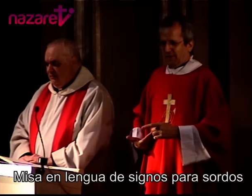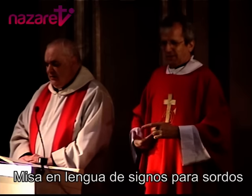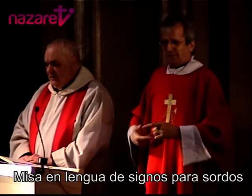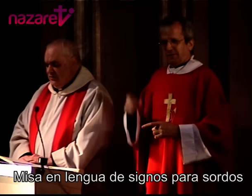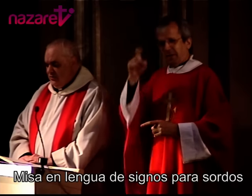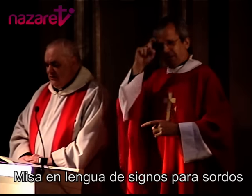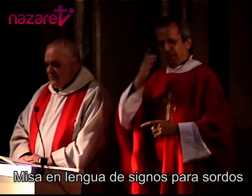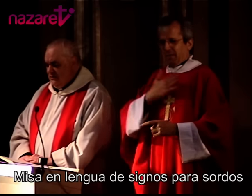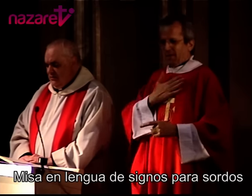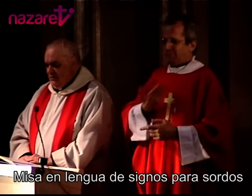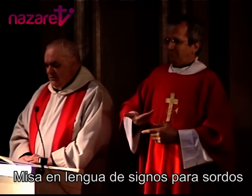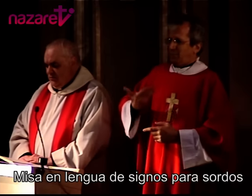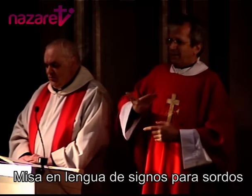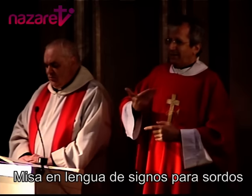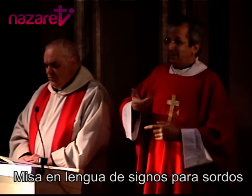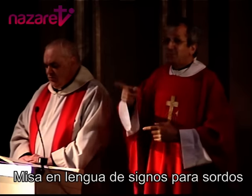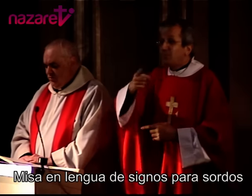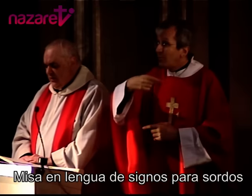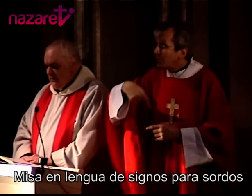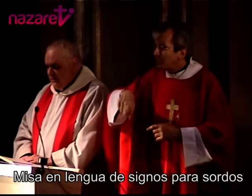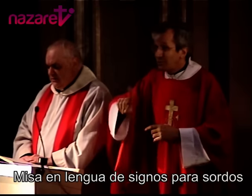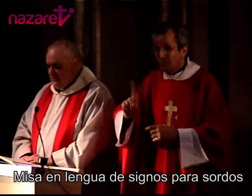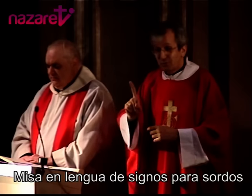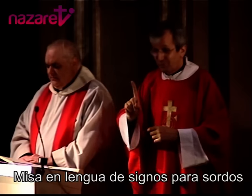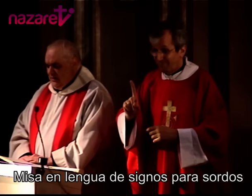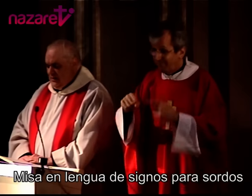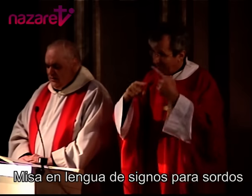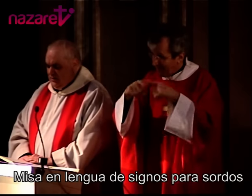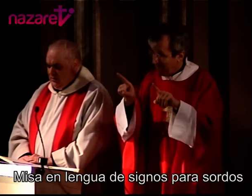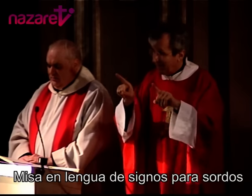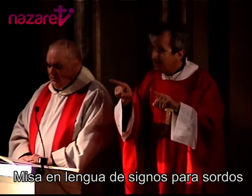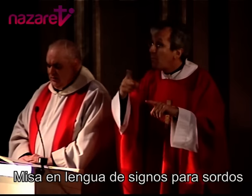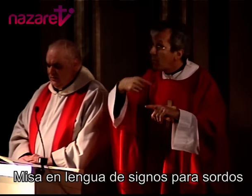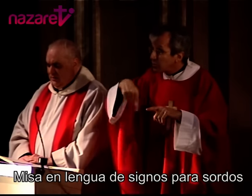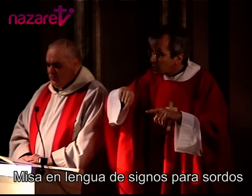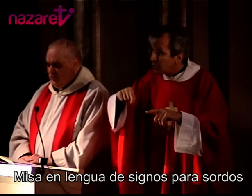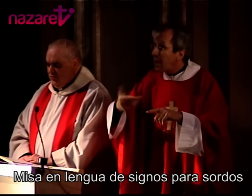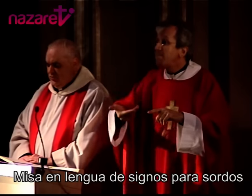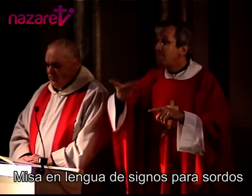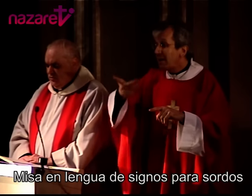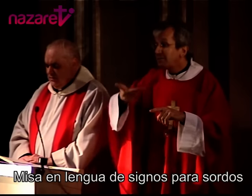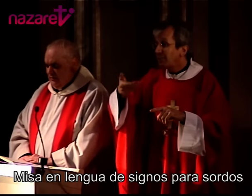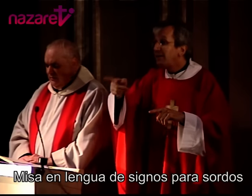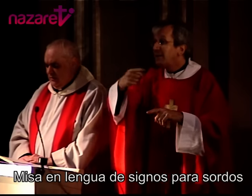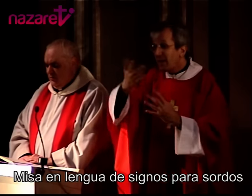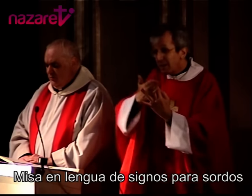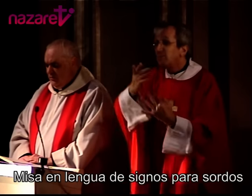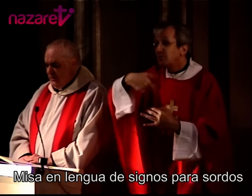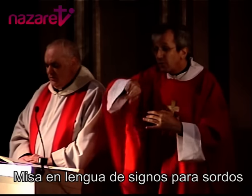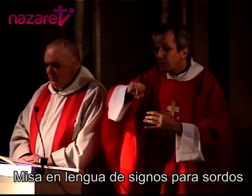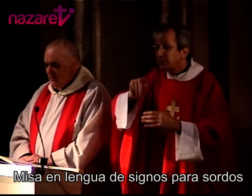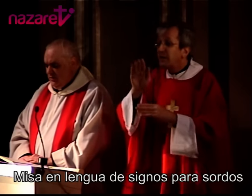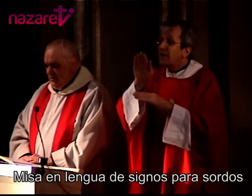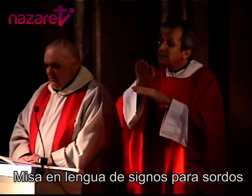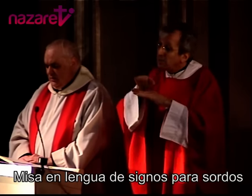llamar bienhechores. Vosotros no hagáis así, sino que el mayor entre vosotros se ha de hacer como el